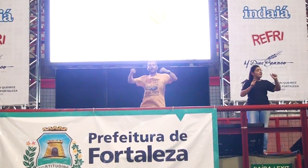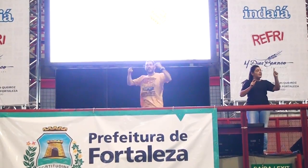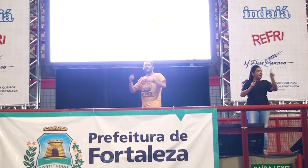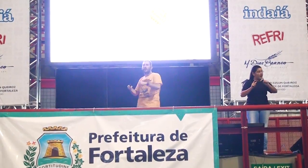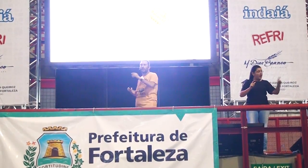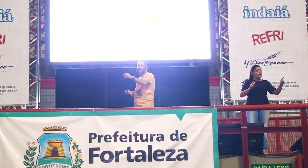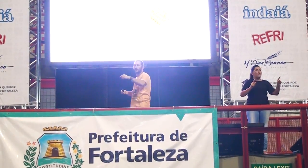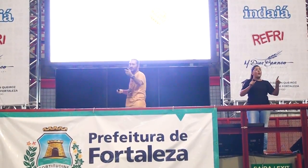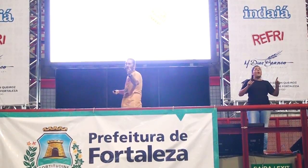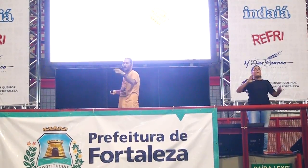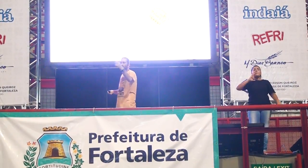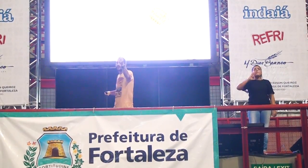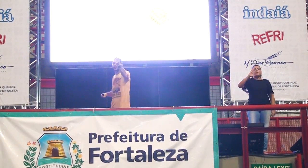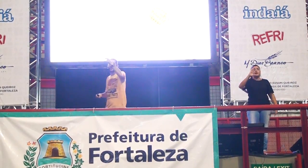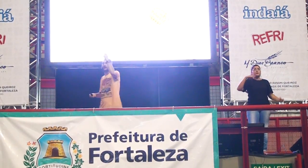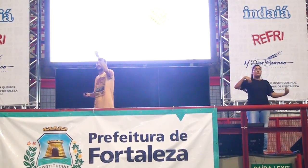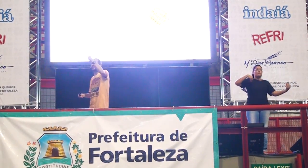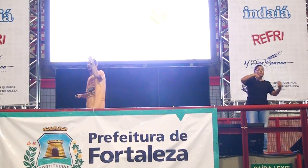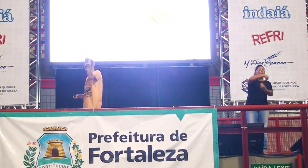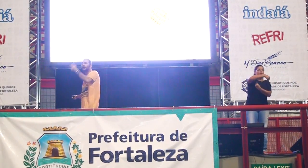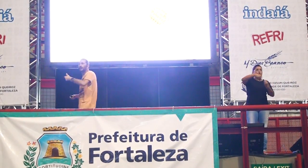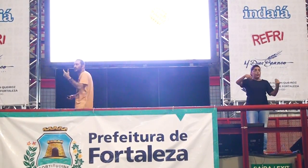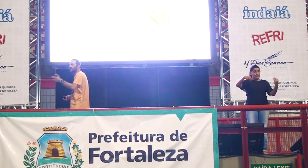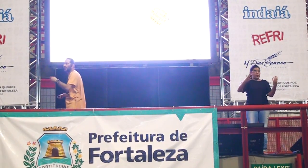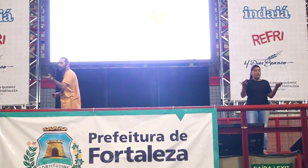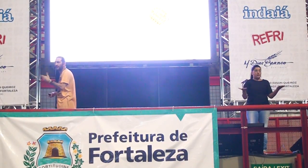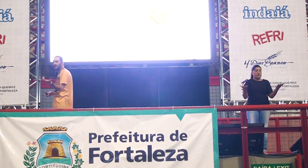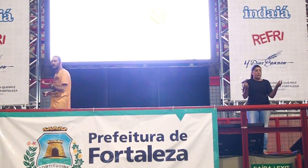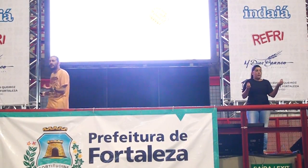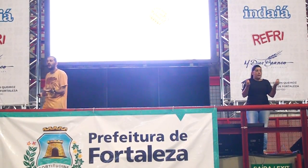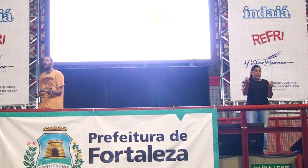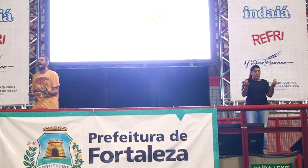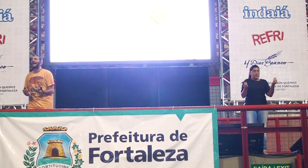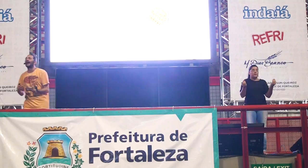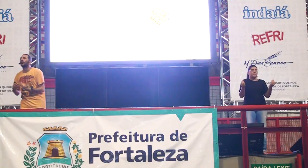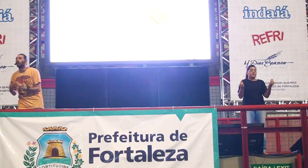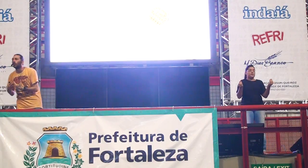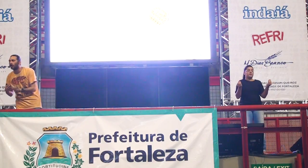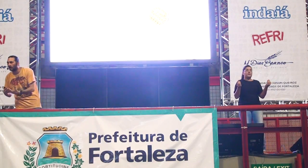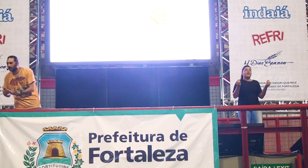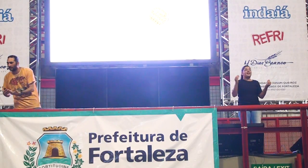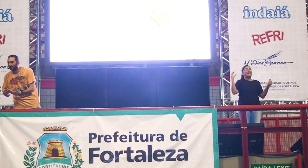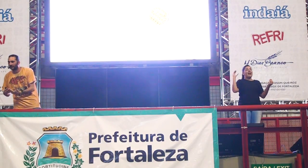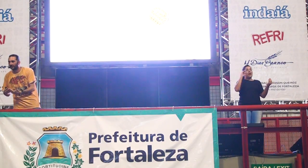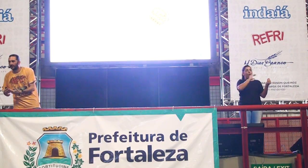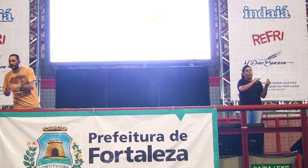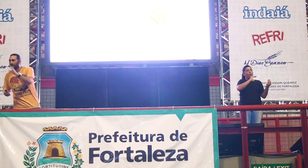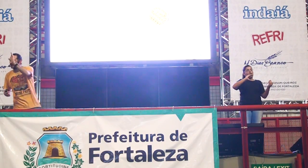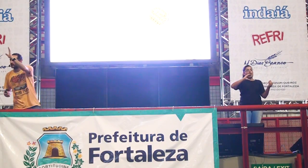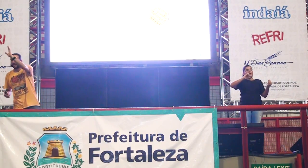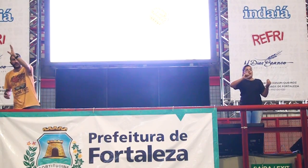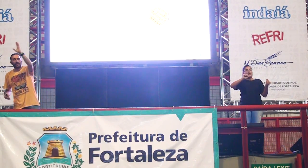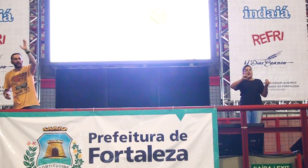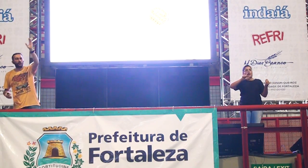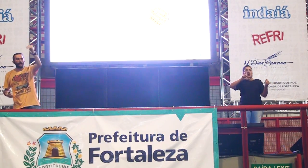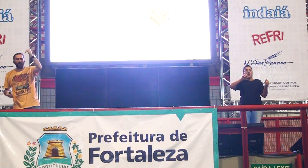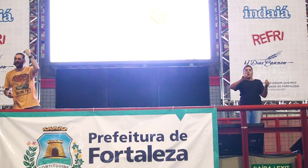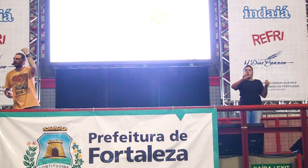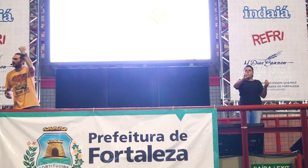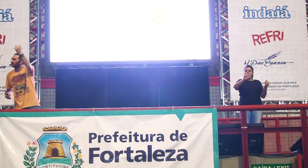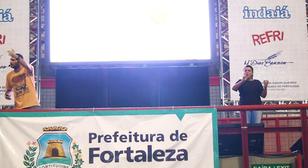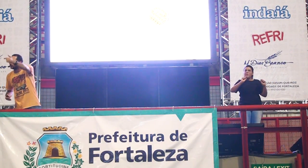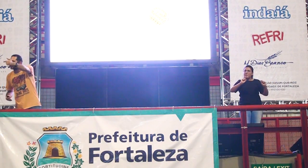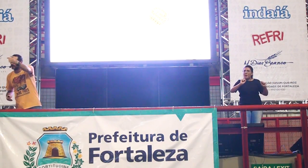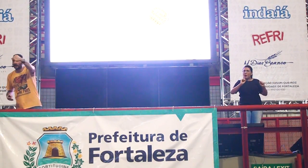elemento fundamental para que eu tenha essa troca de estado físico? Calor. Espera aí, isso